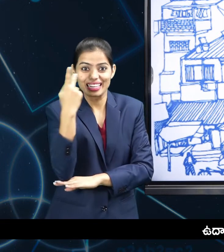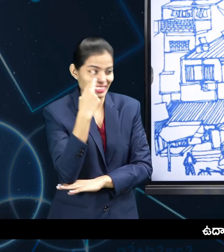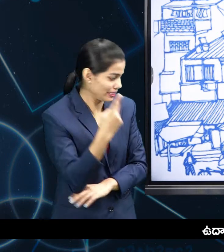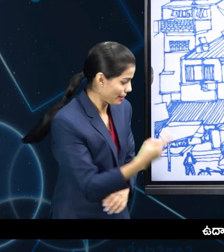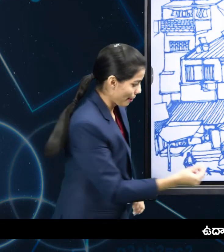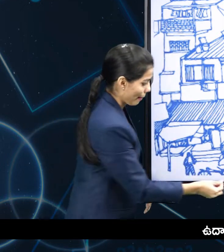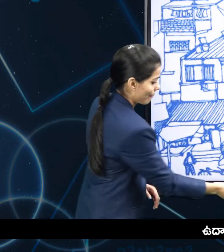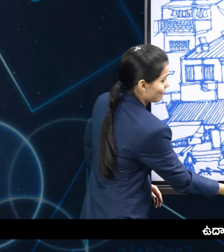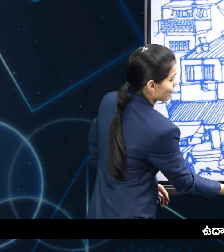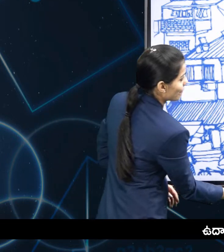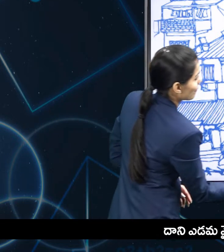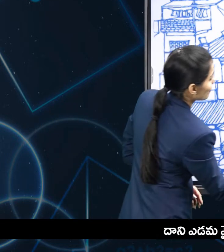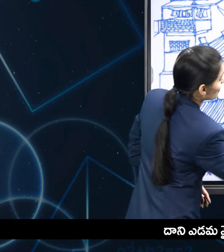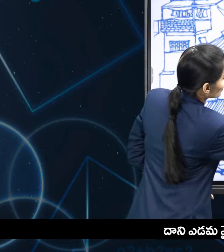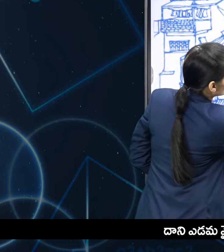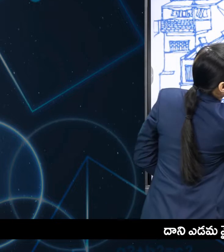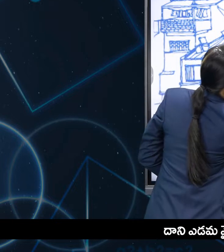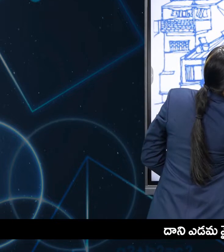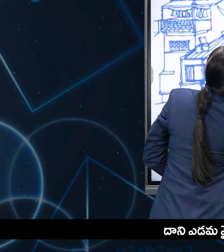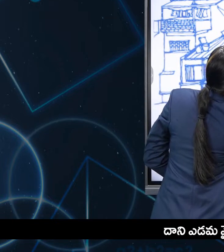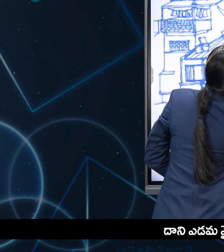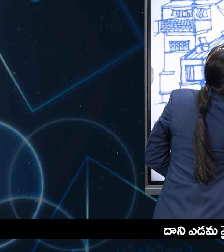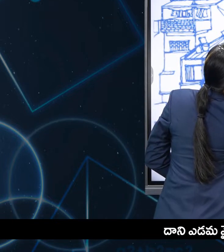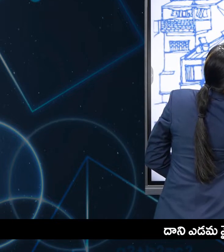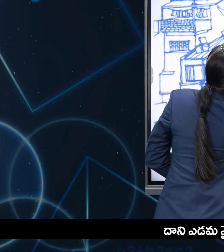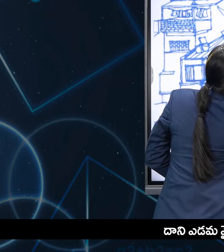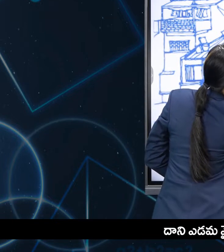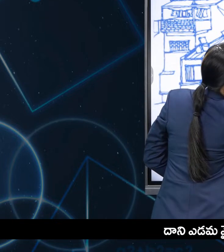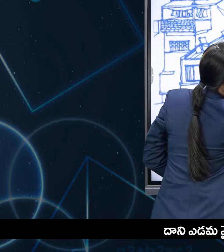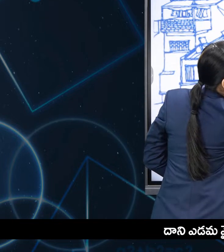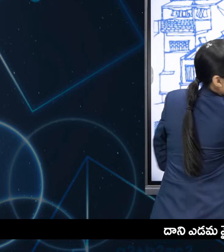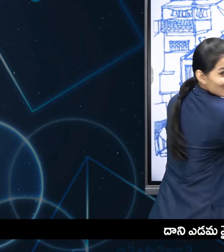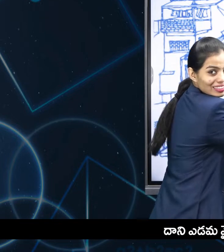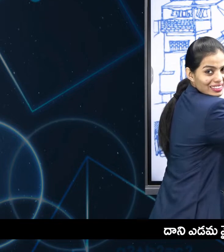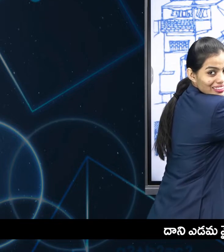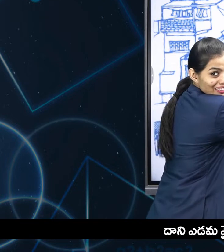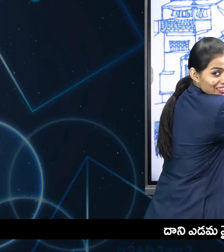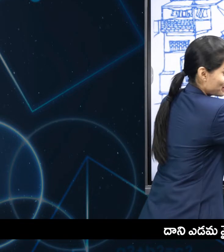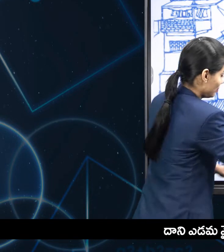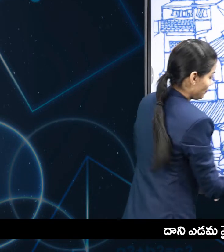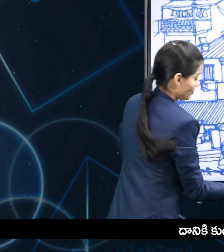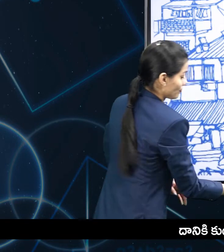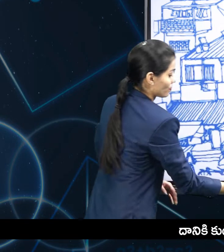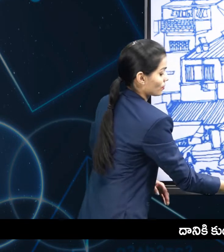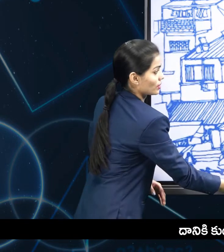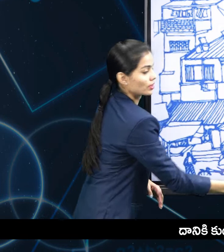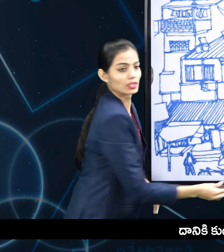జెండాను సరిచేసి దాని ఎడమ వైపున ఉన్న ఇల్లు, దాని క్రింద ఉన్న హోటల్, దానికి కుడివైపున